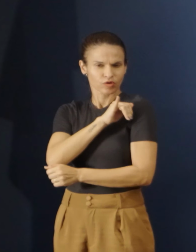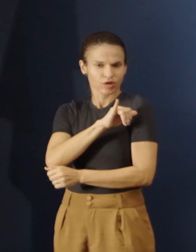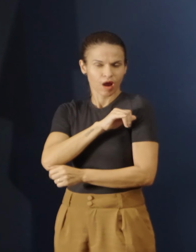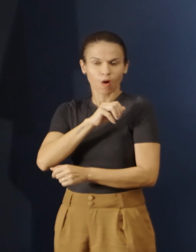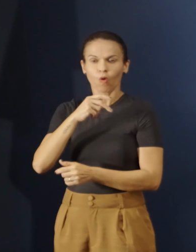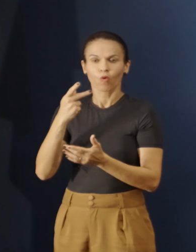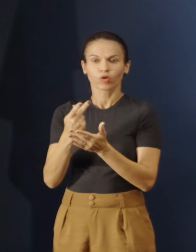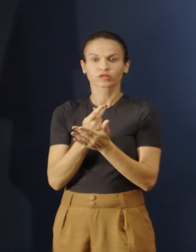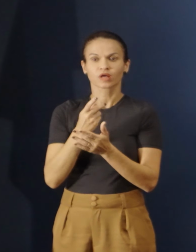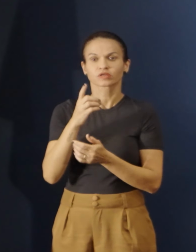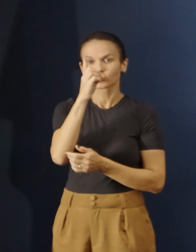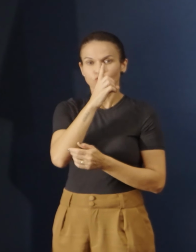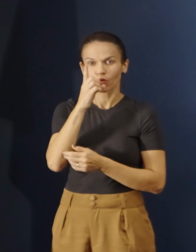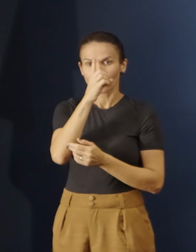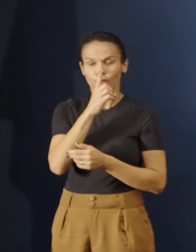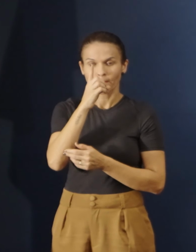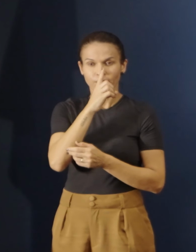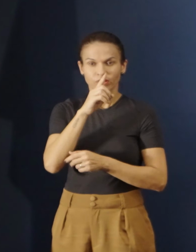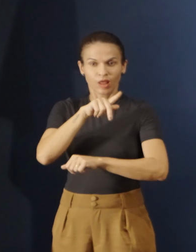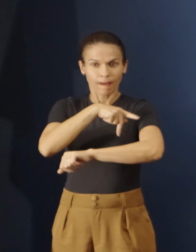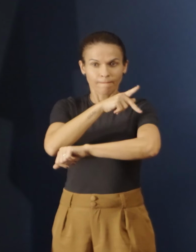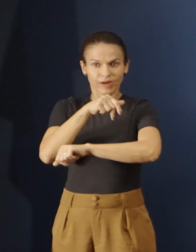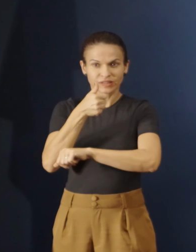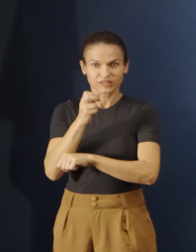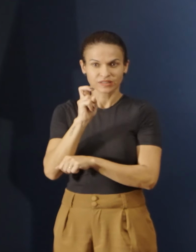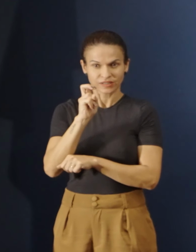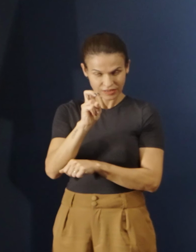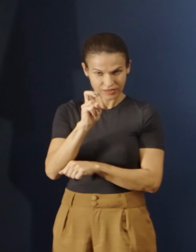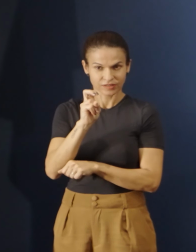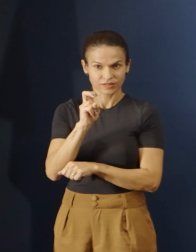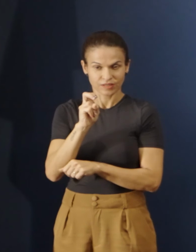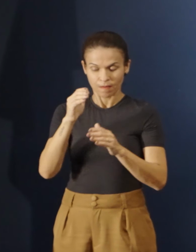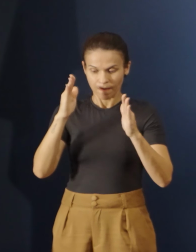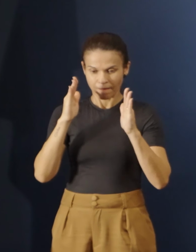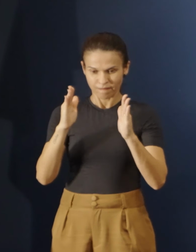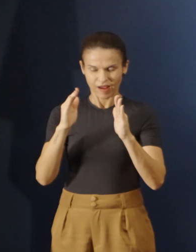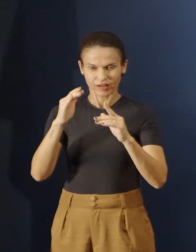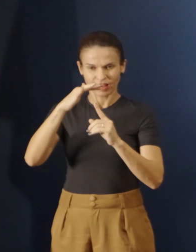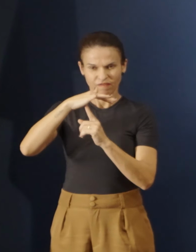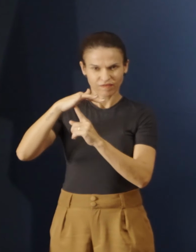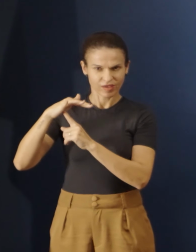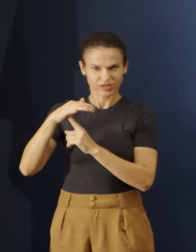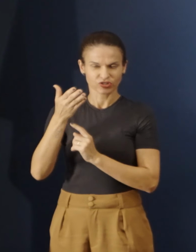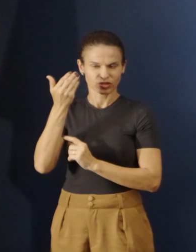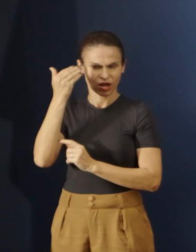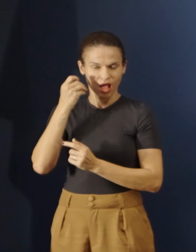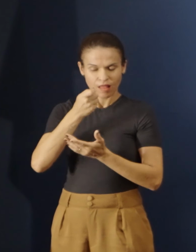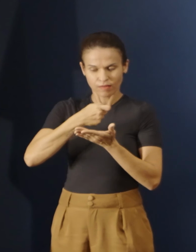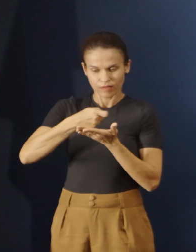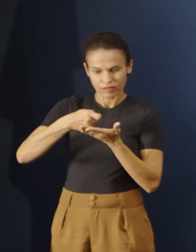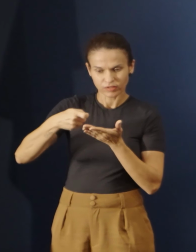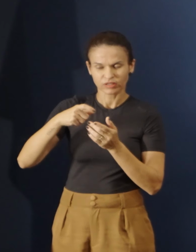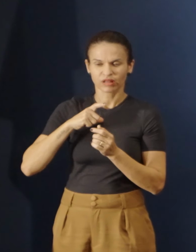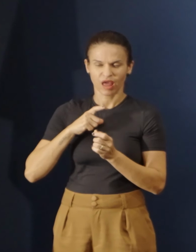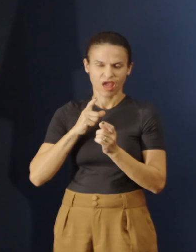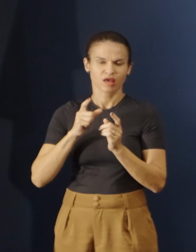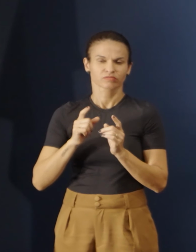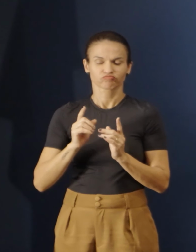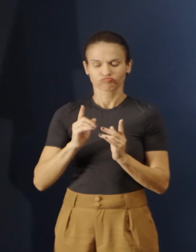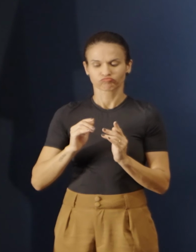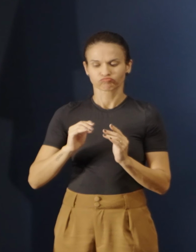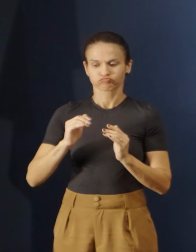todo domingo na Praça 15, no Rio de Janeiro, uma parte da Feira de Antiguidades é de manuscritos. Então tem a parte de móveis, de